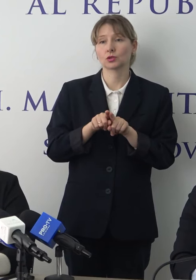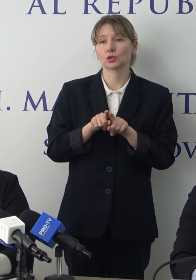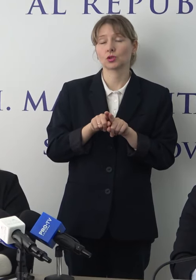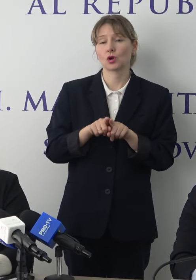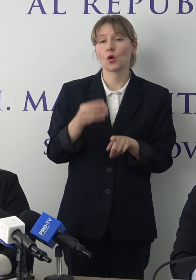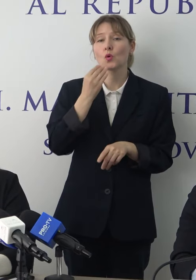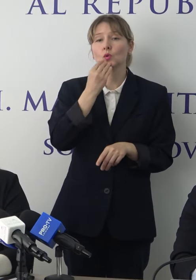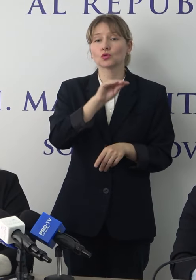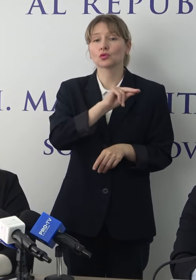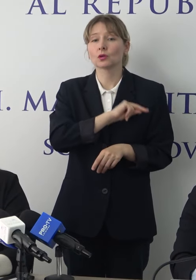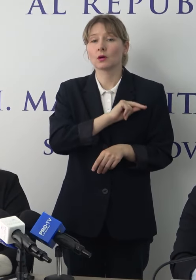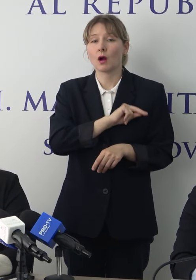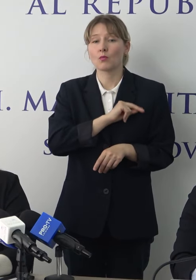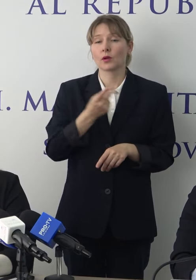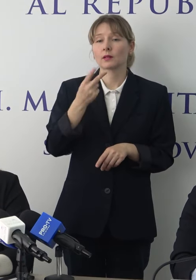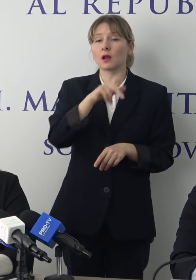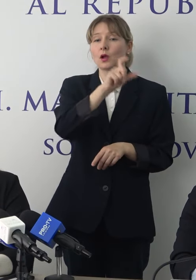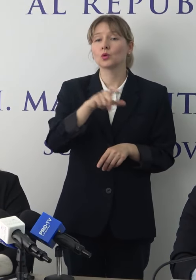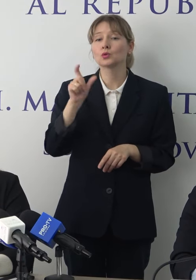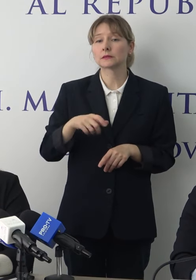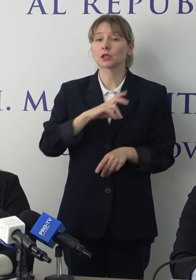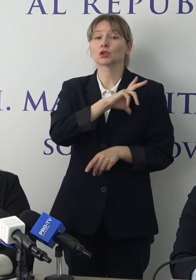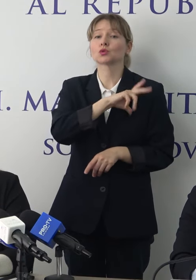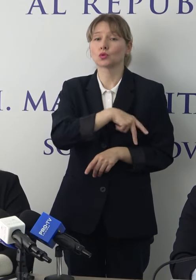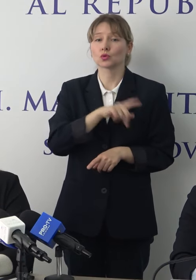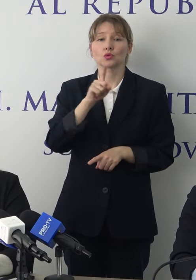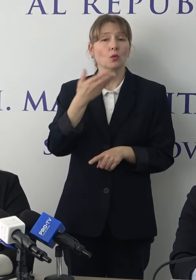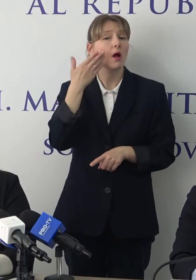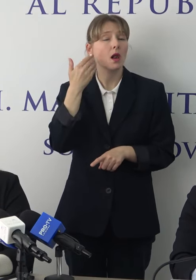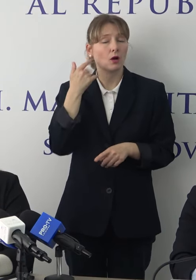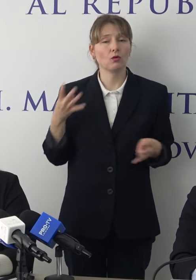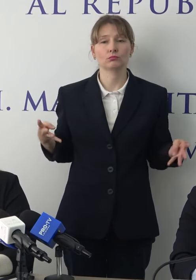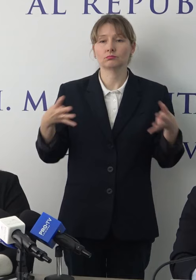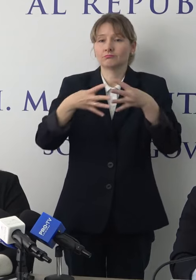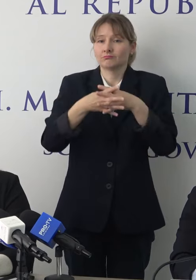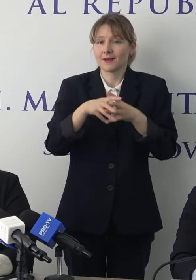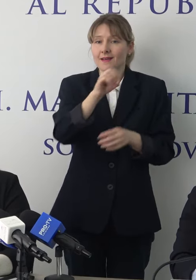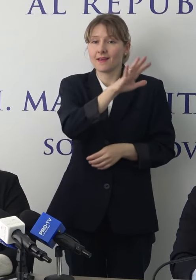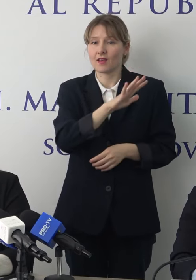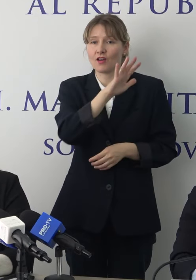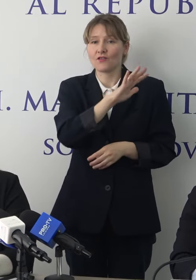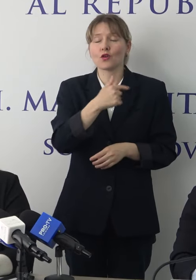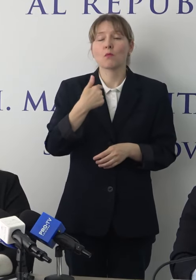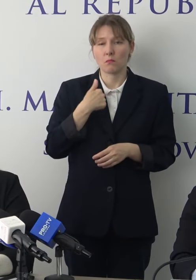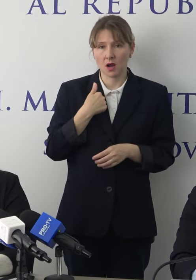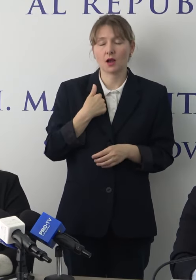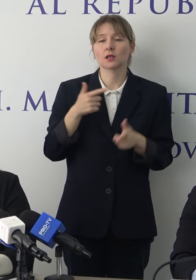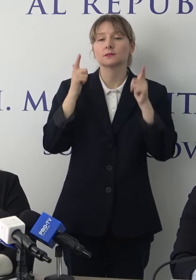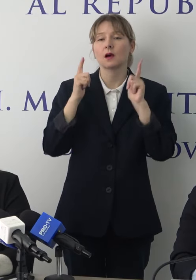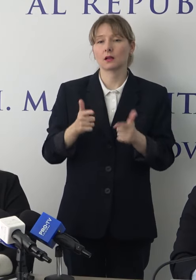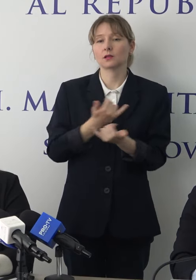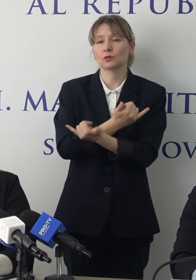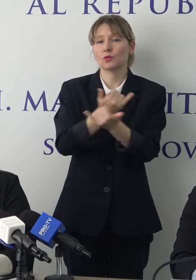amplu al angajamentului Republicii Moldova de a se integra în Uniunea Europeană, noi ne angajăm să continuăm să